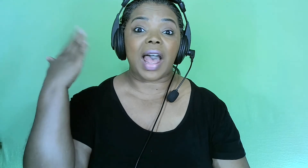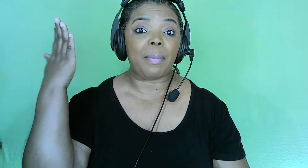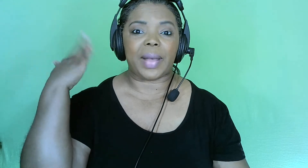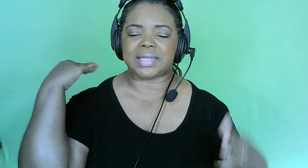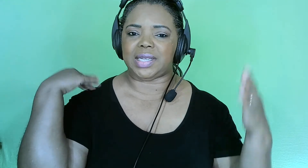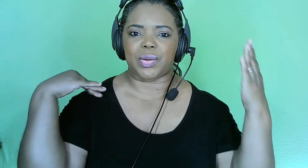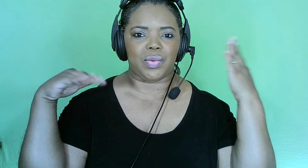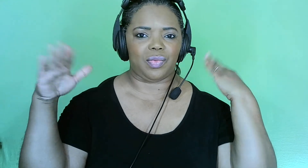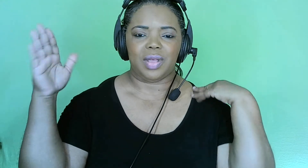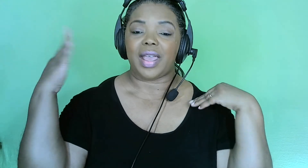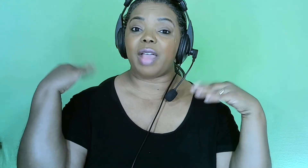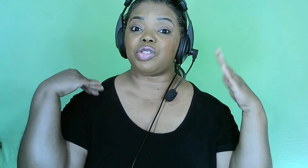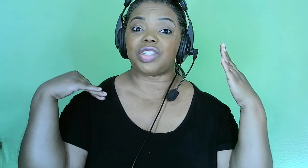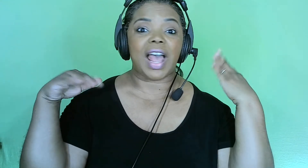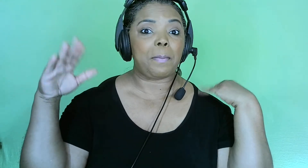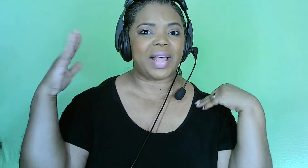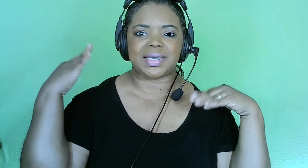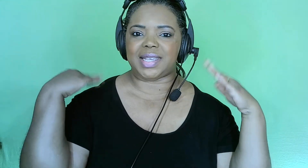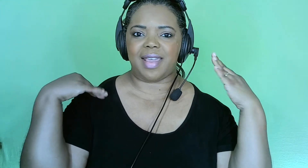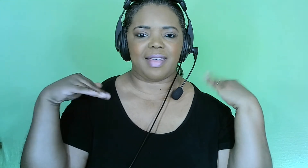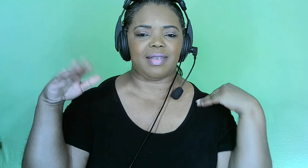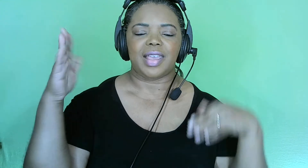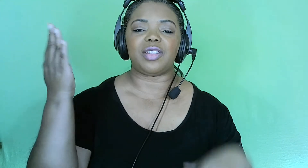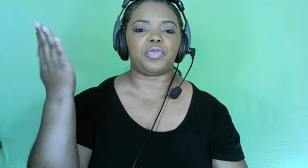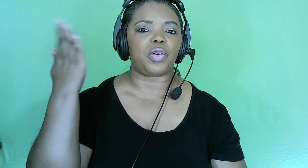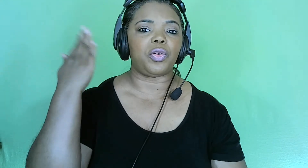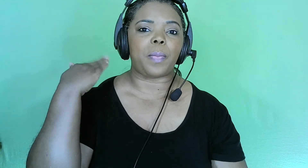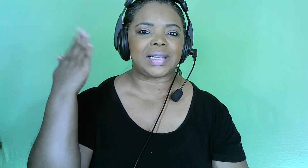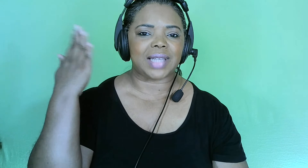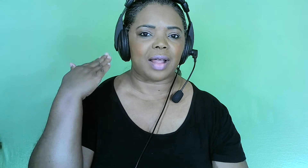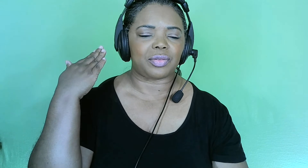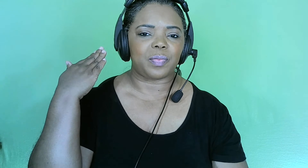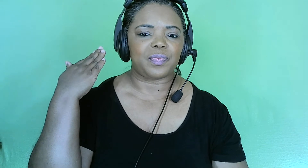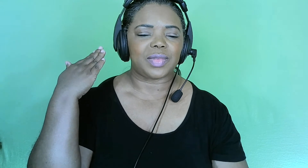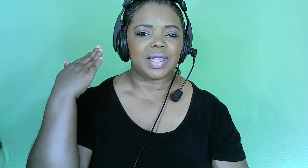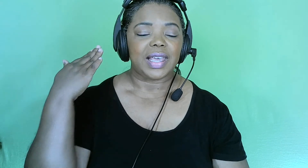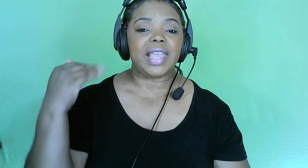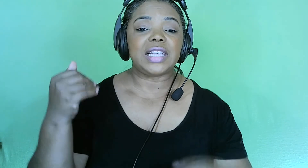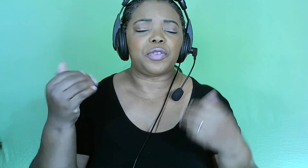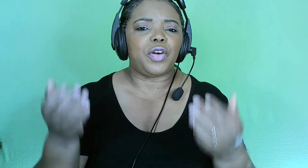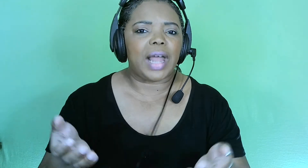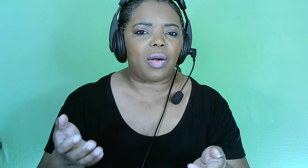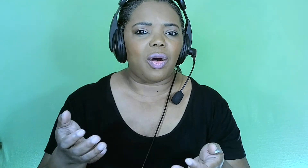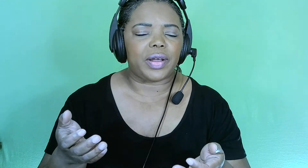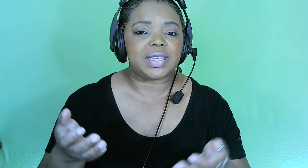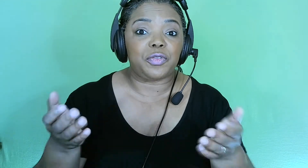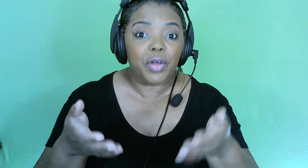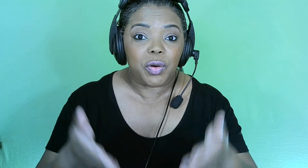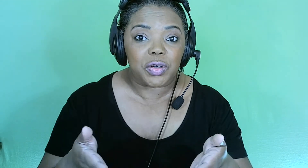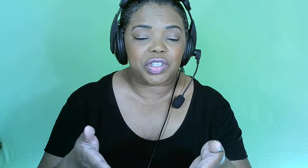já passeou, eu já passeei, então ficou no passado. E se for agora, se for hoje,